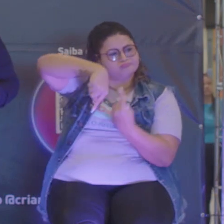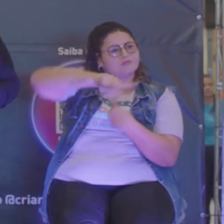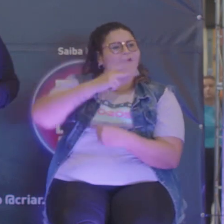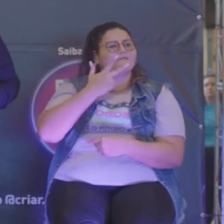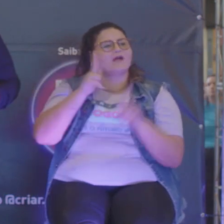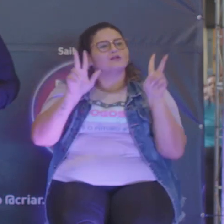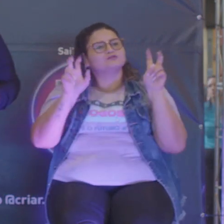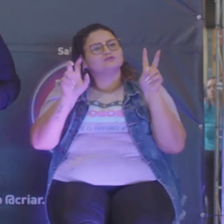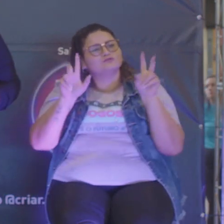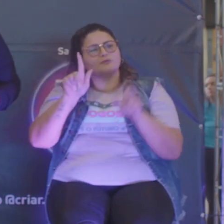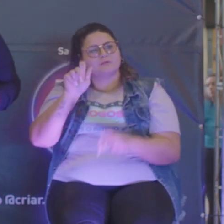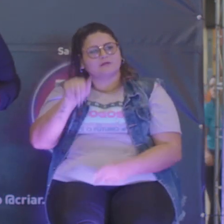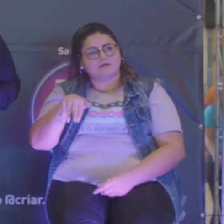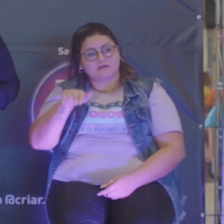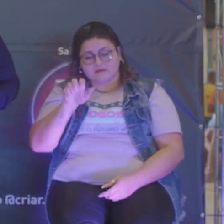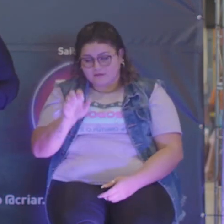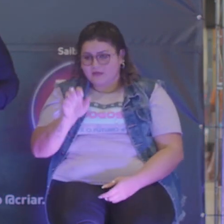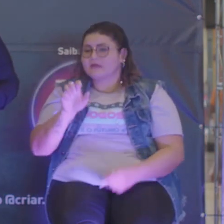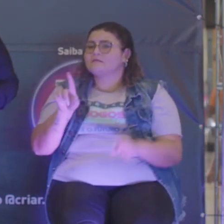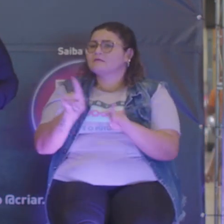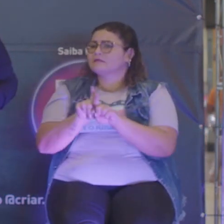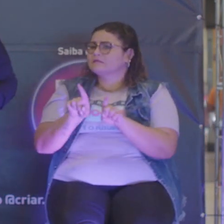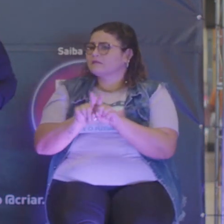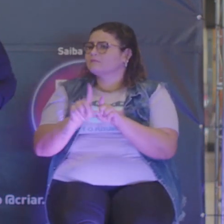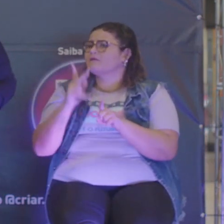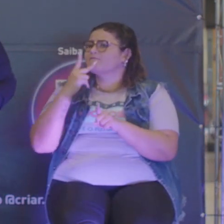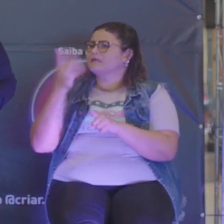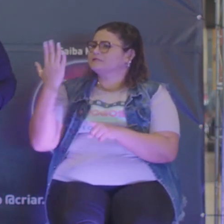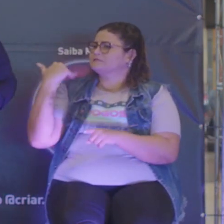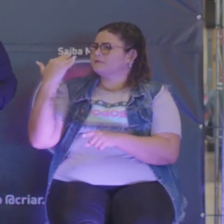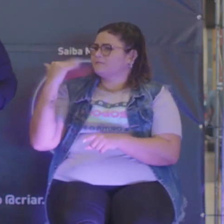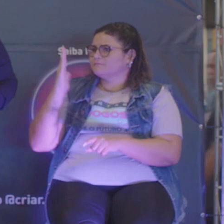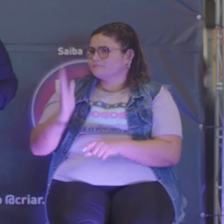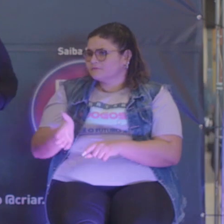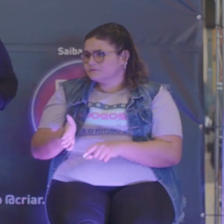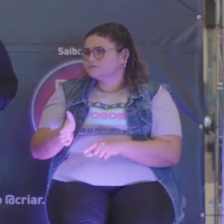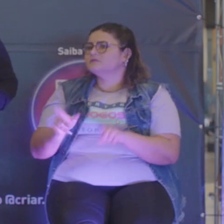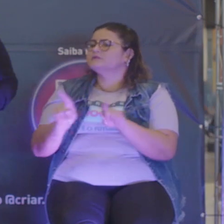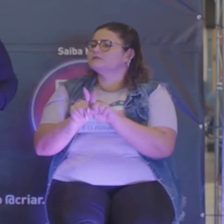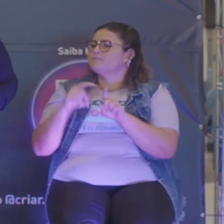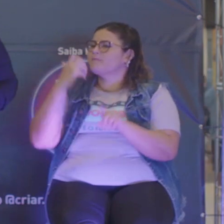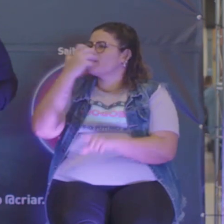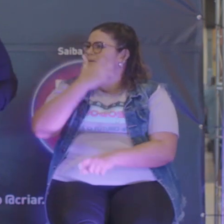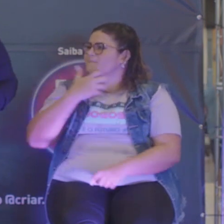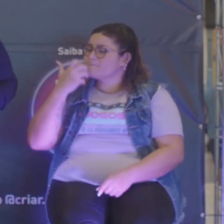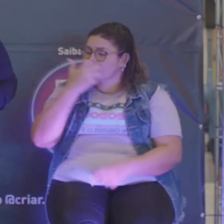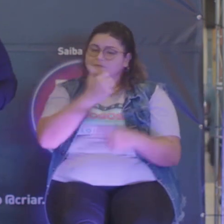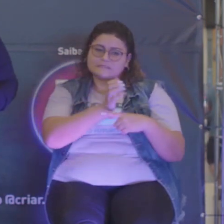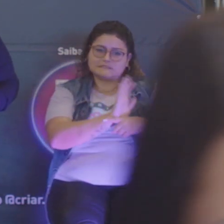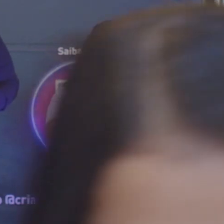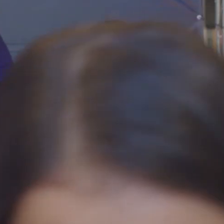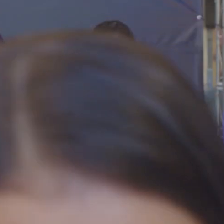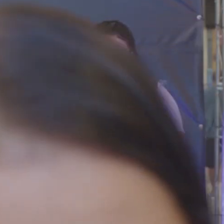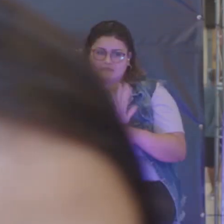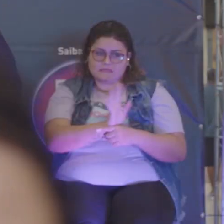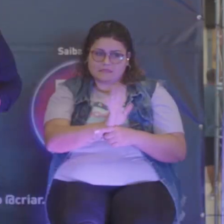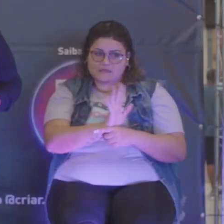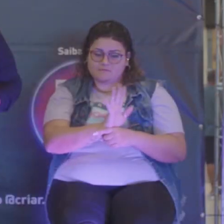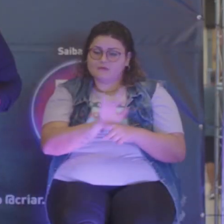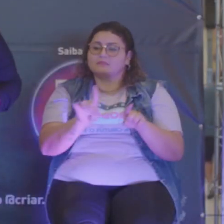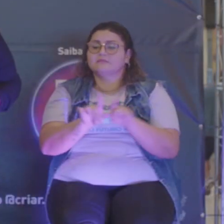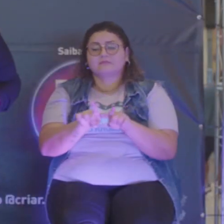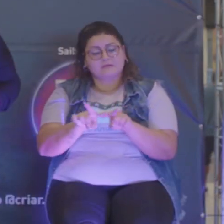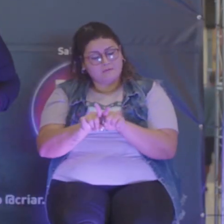games, a gente fala de um mercado que já ultrapassou em faturamento o mercado de música, o mercado de cinema. Então, a gente já está aqui